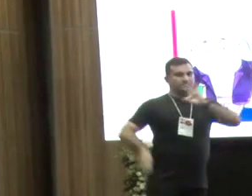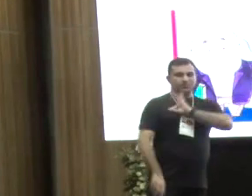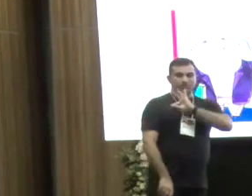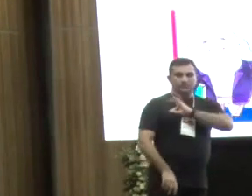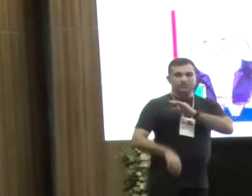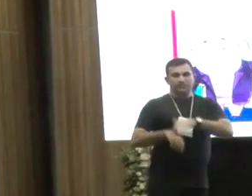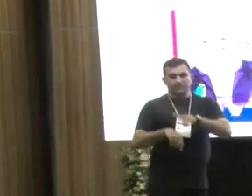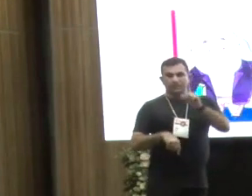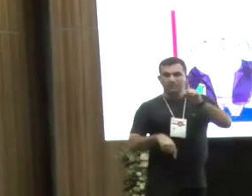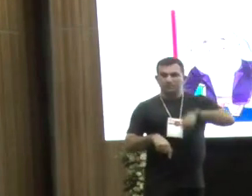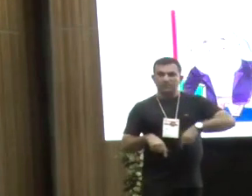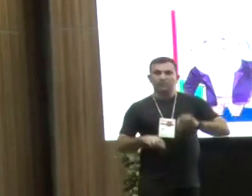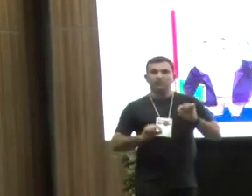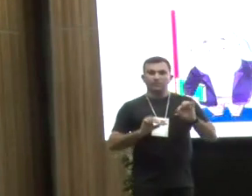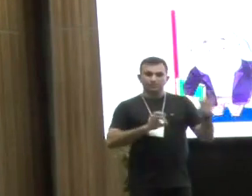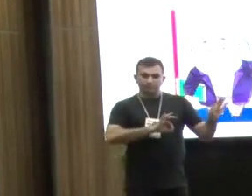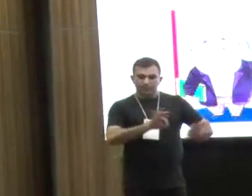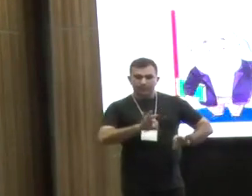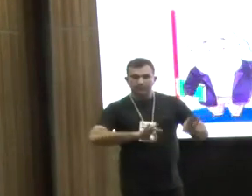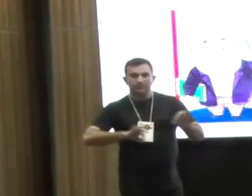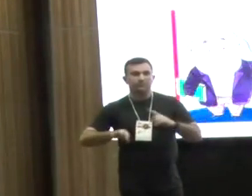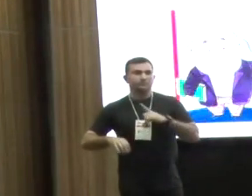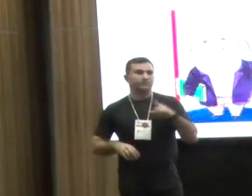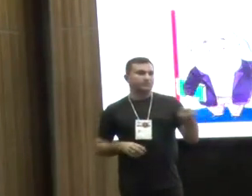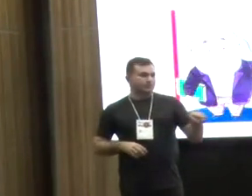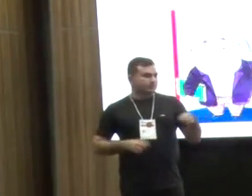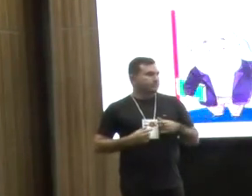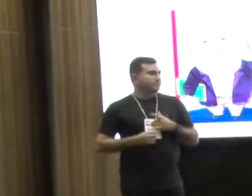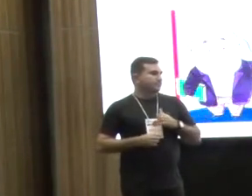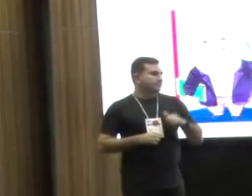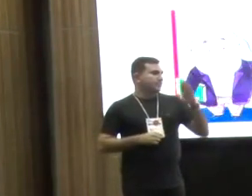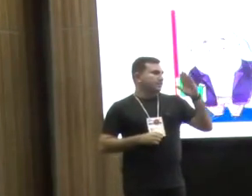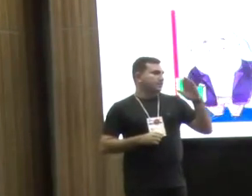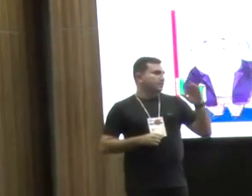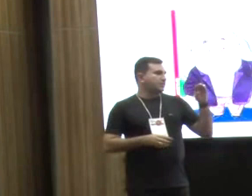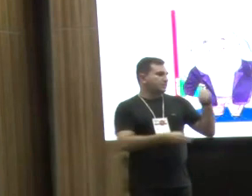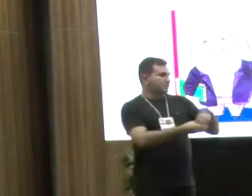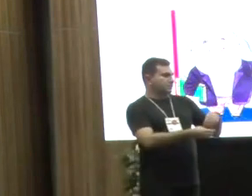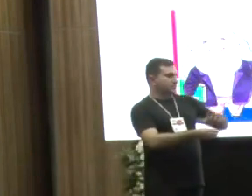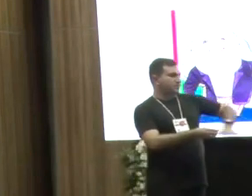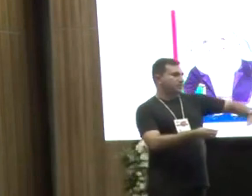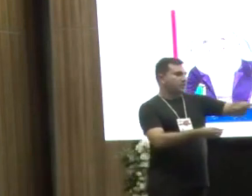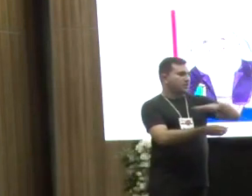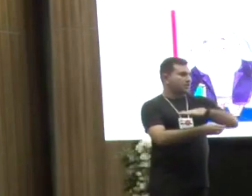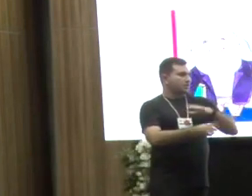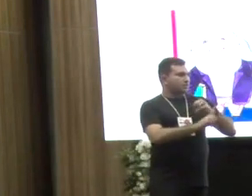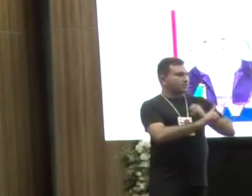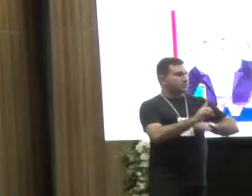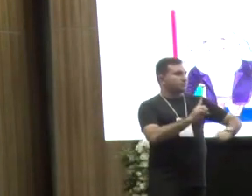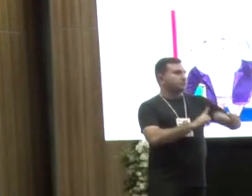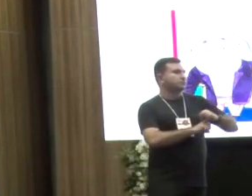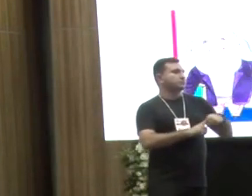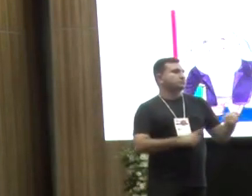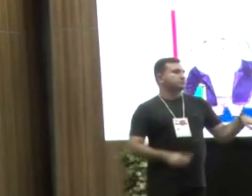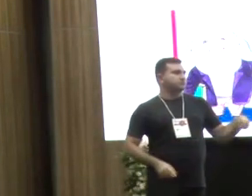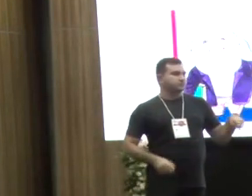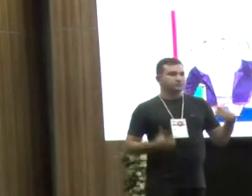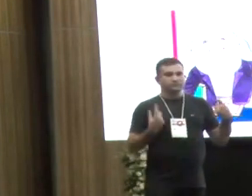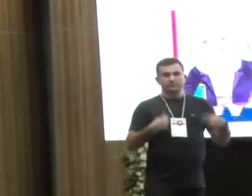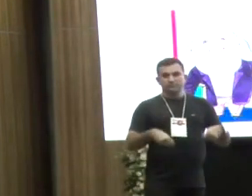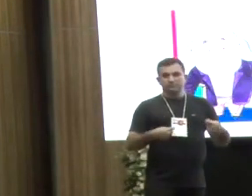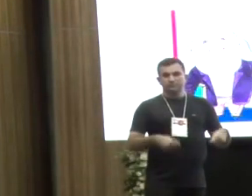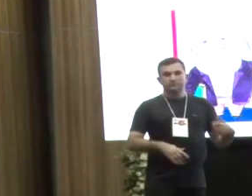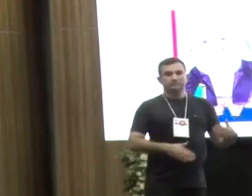é orgânico, está no meio da sociedade. Quando eu digo que um professor precisa